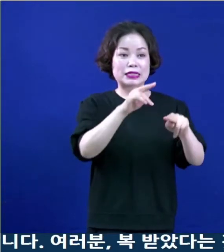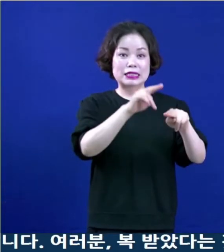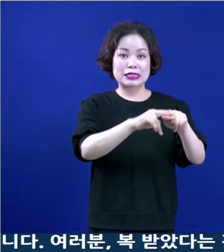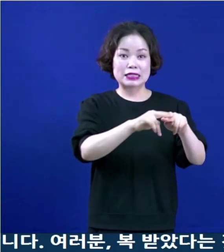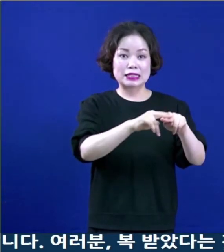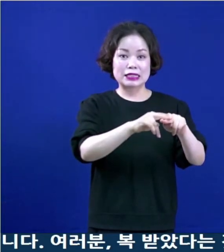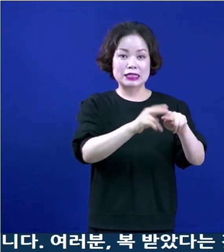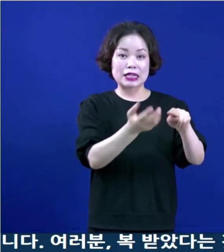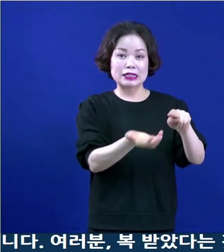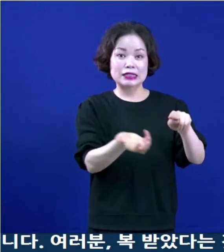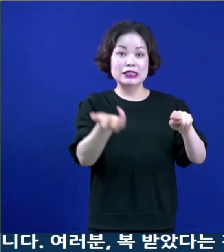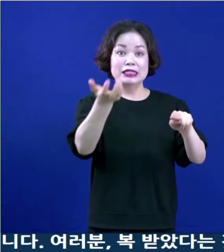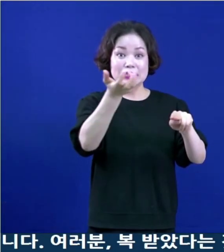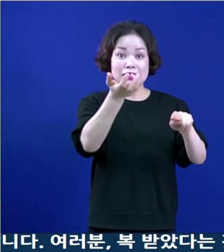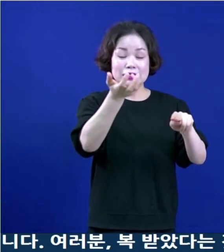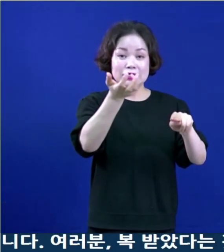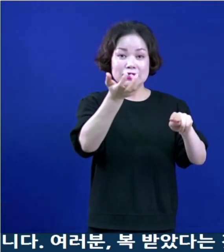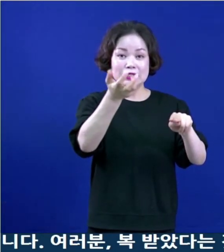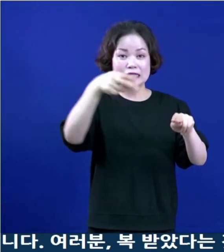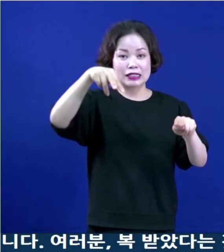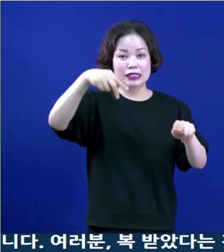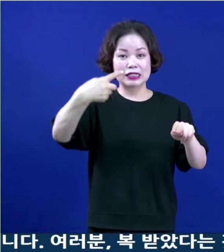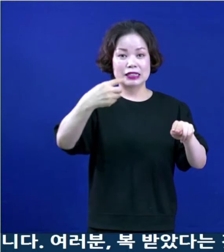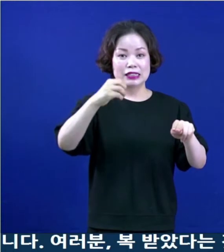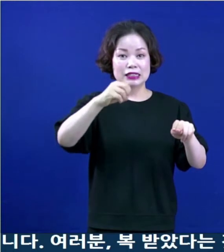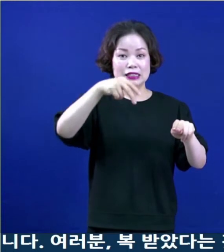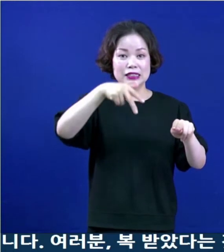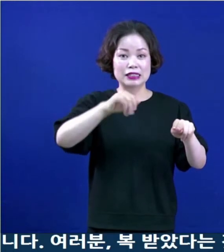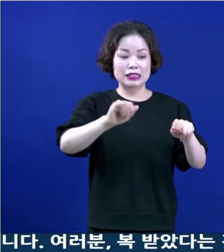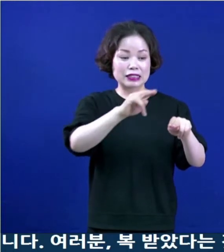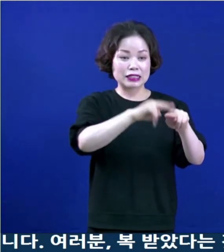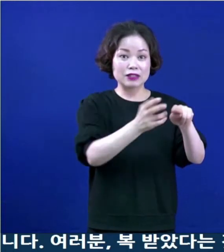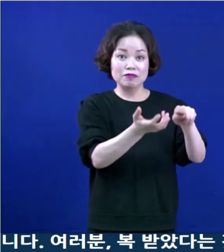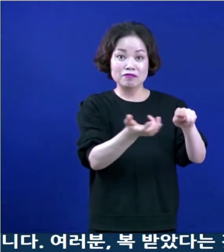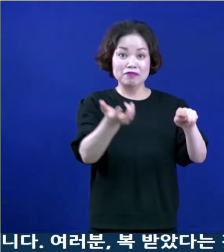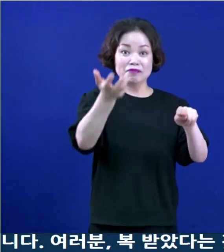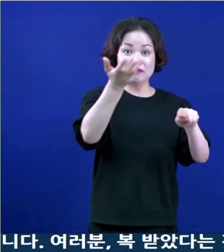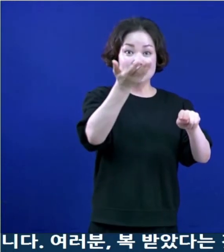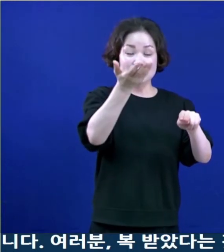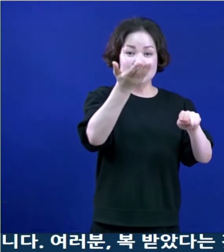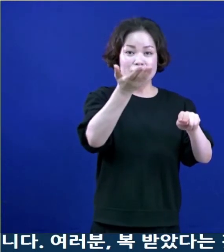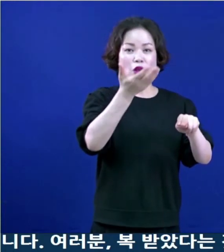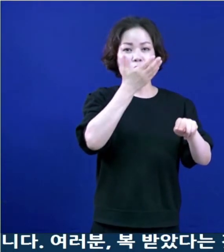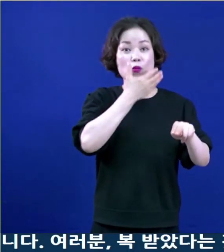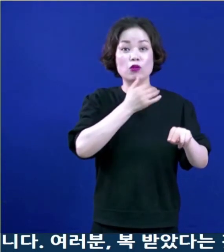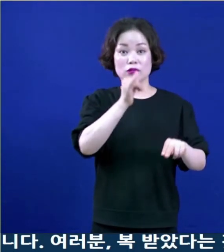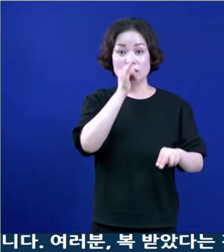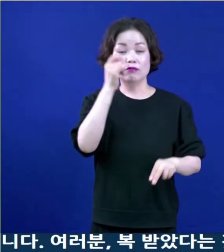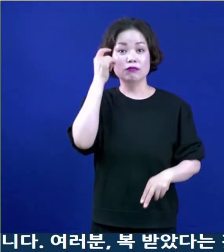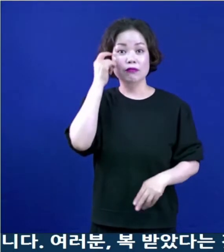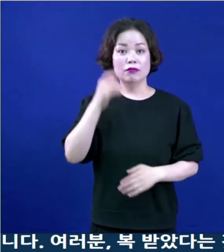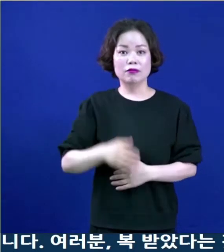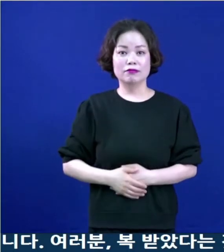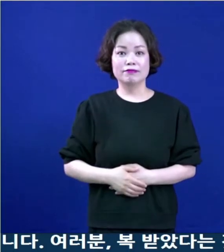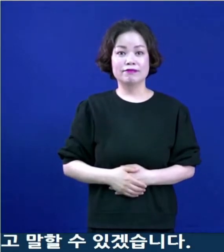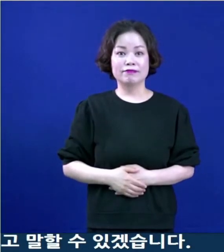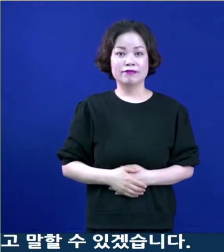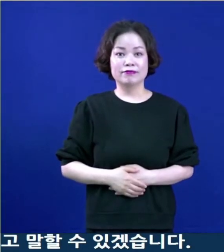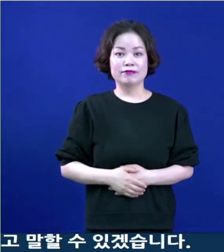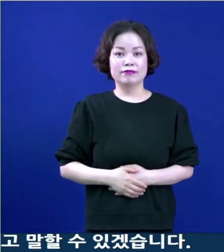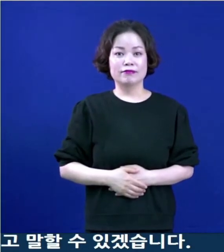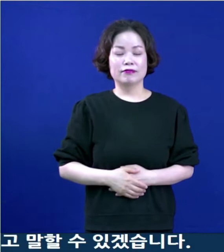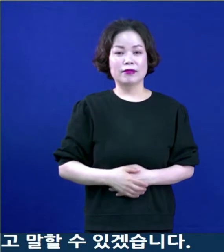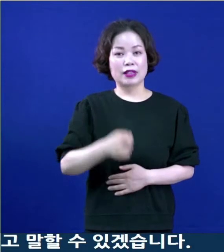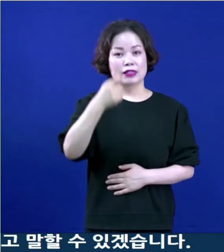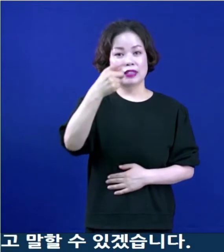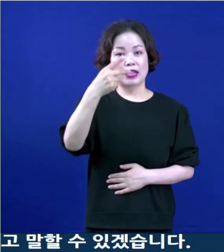말하는 복이라고 가정해 보십시다. 분명히 직장에서 승진하는 것은 복이라고 할 수 있을 것 같아요. 적어도 세 가지